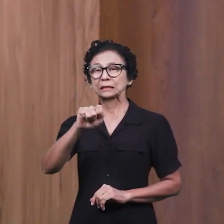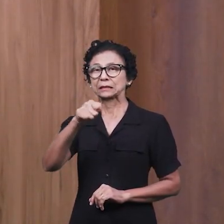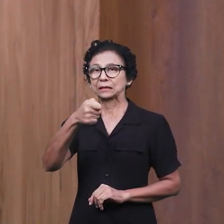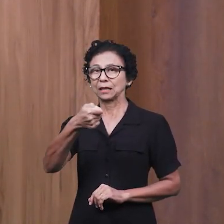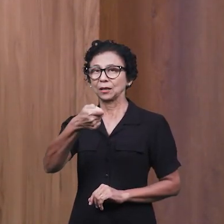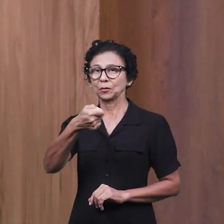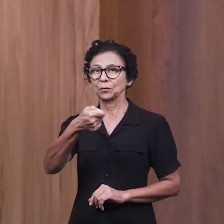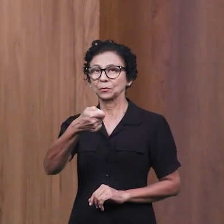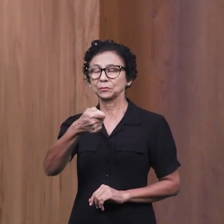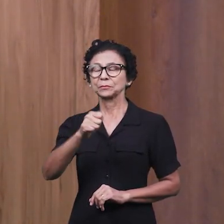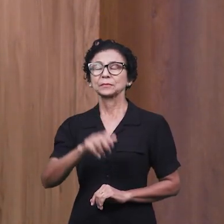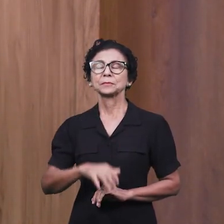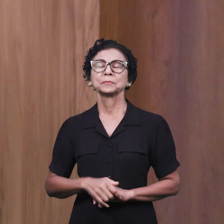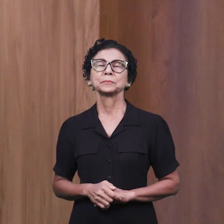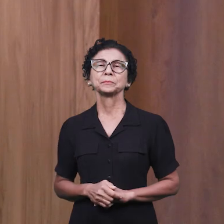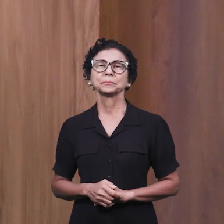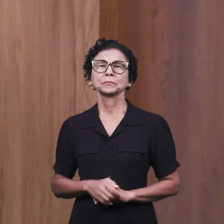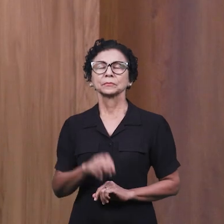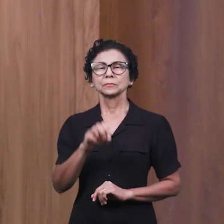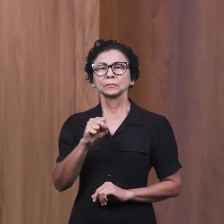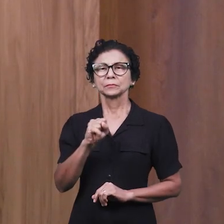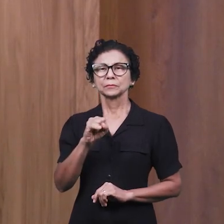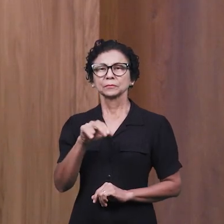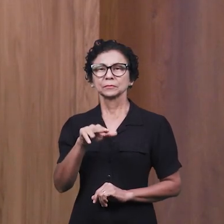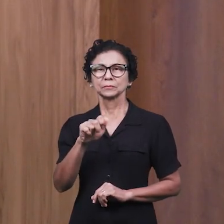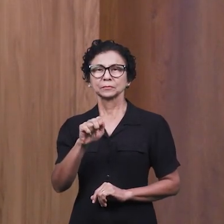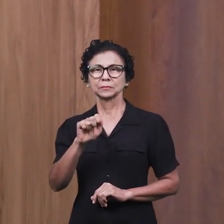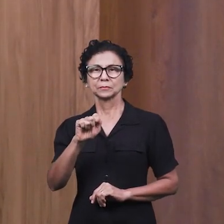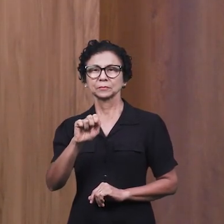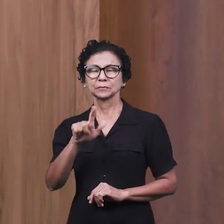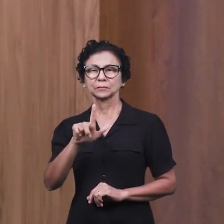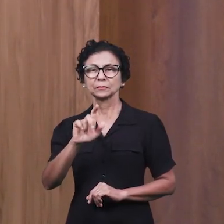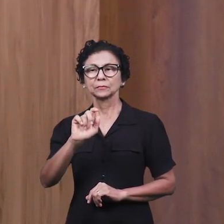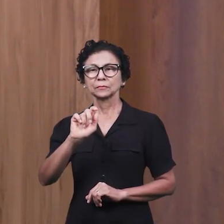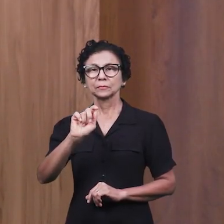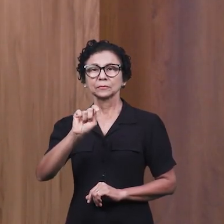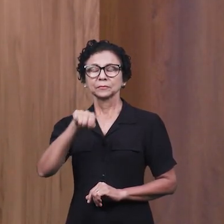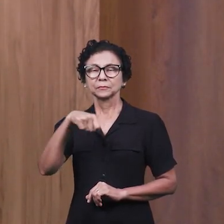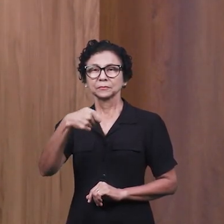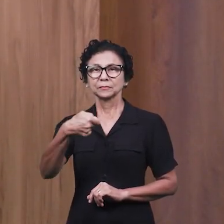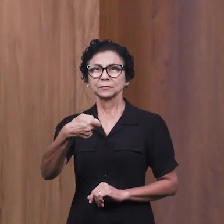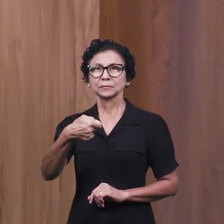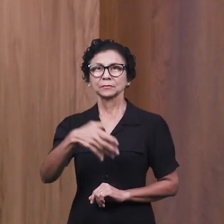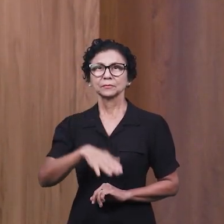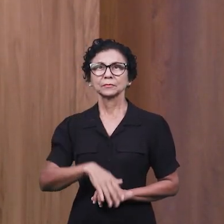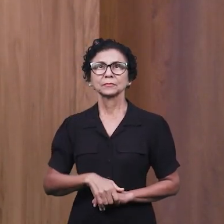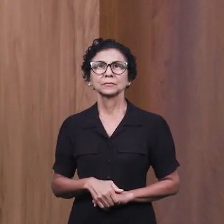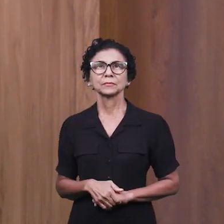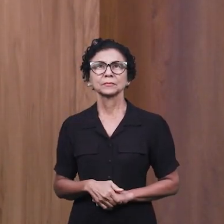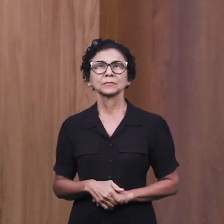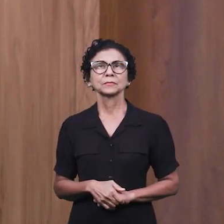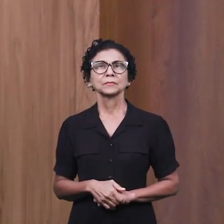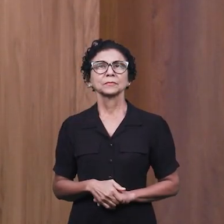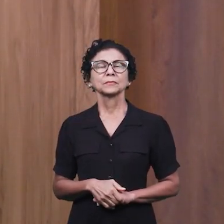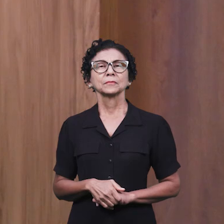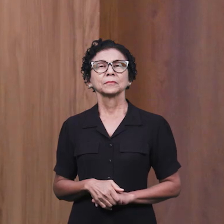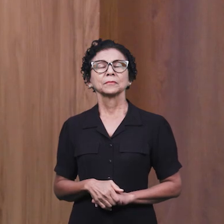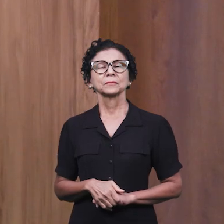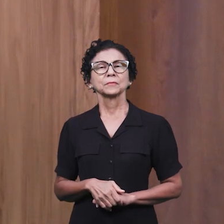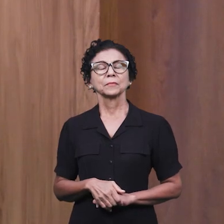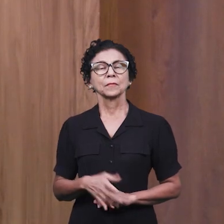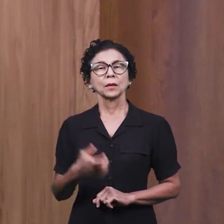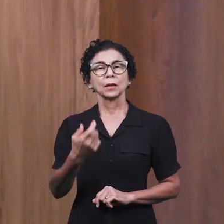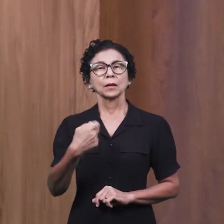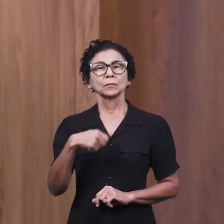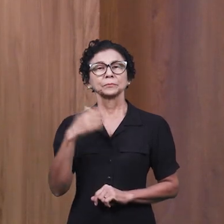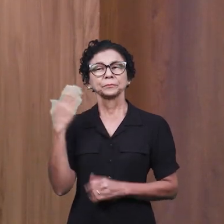de mão, né, como letra. E esse é o sinal de sinal, ó, o meu sinal, Helena, o sinal da Raquel